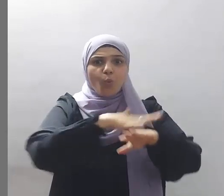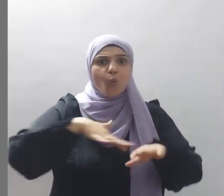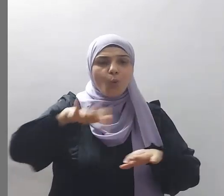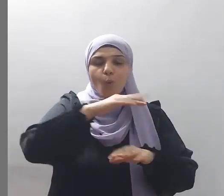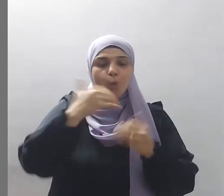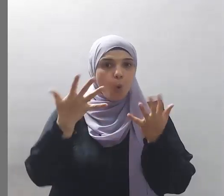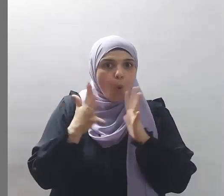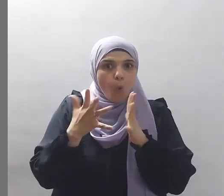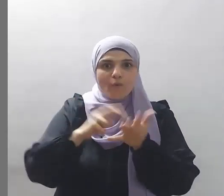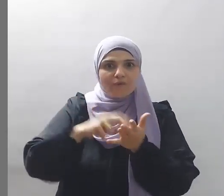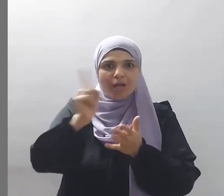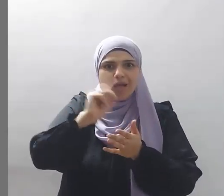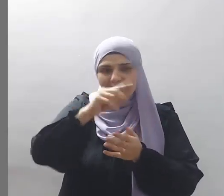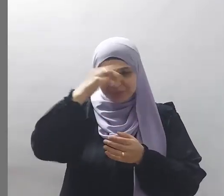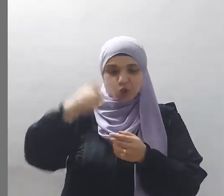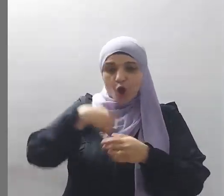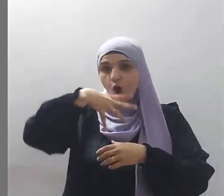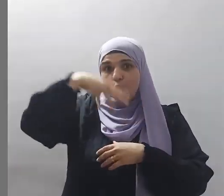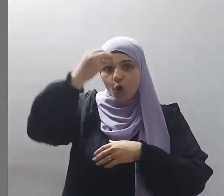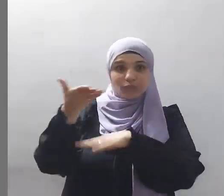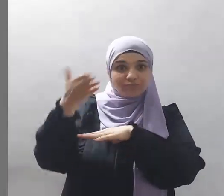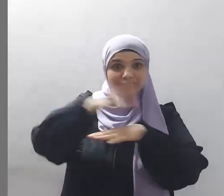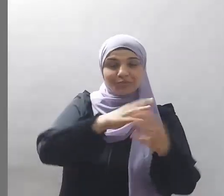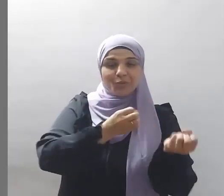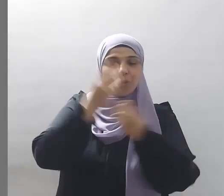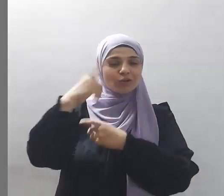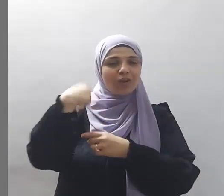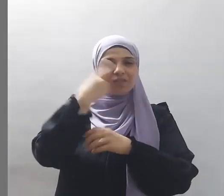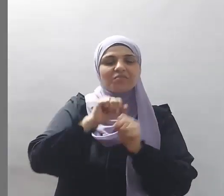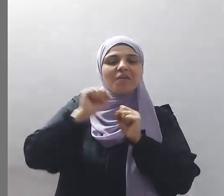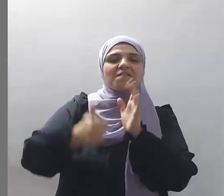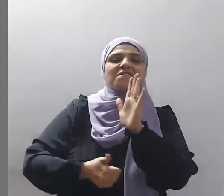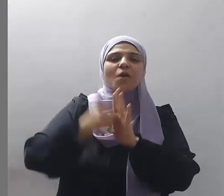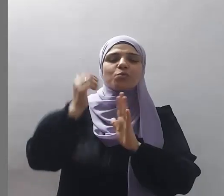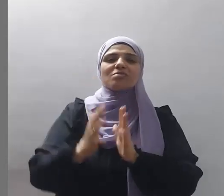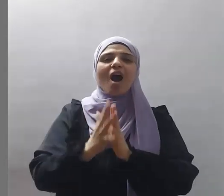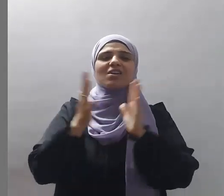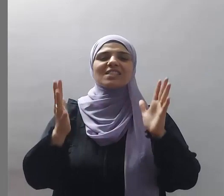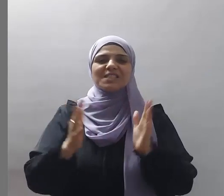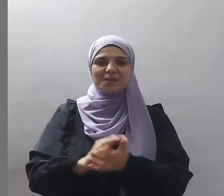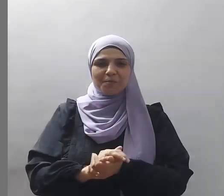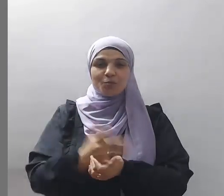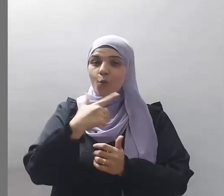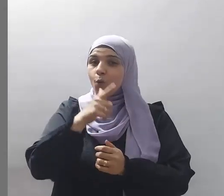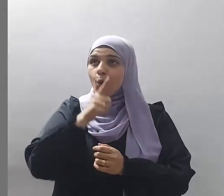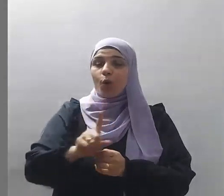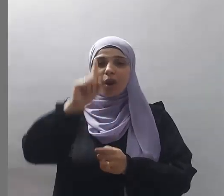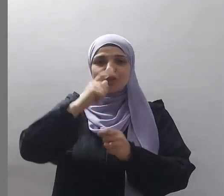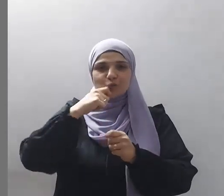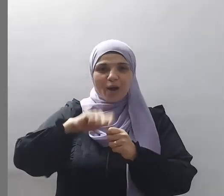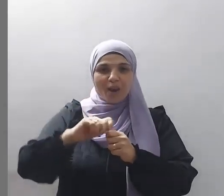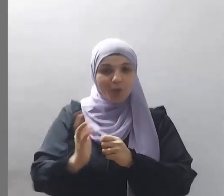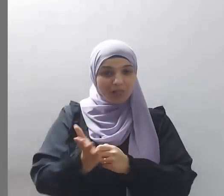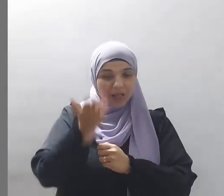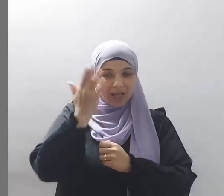الذي بايعتم به، وذلك هو الفوز العظيم. ويقول سبحانه: